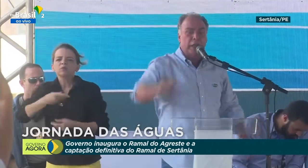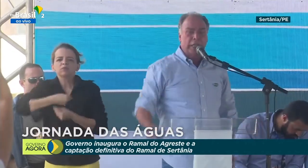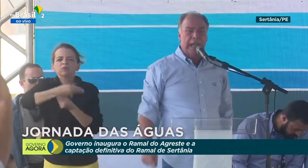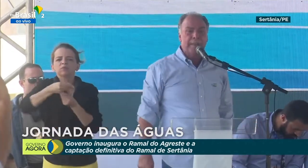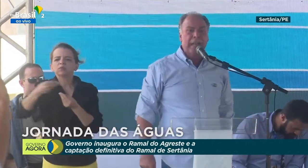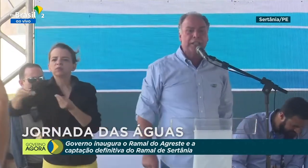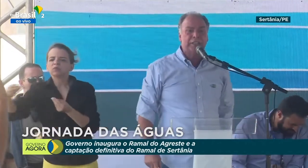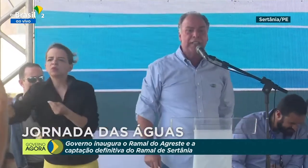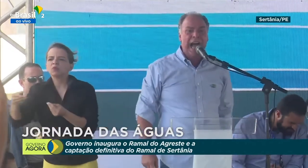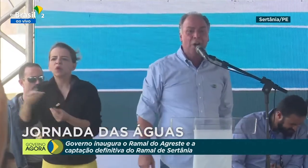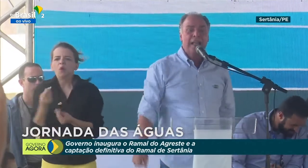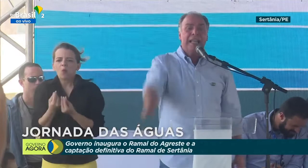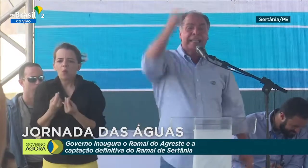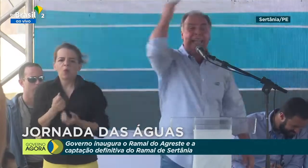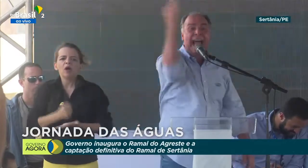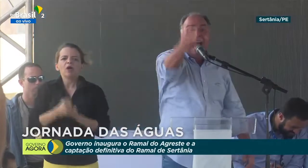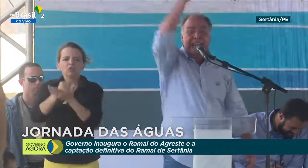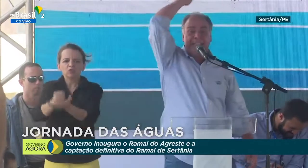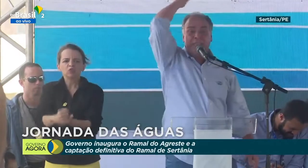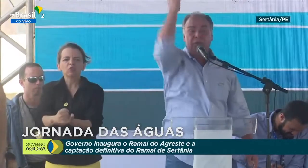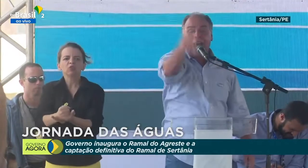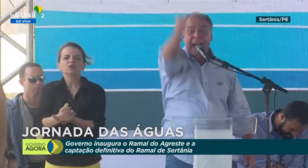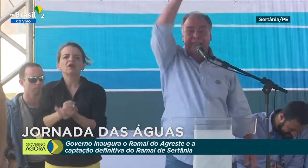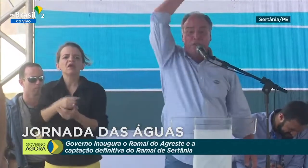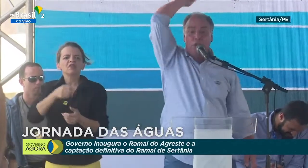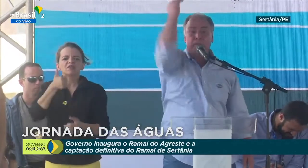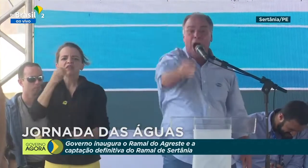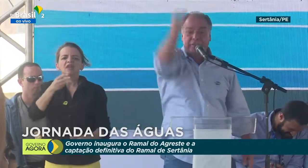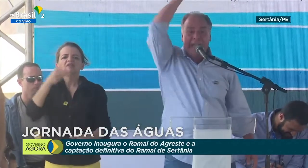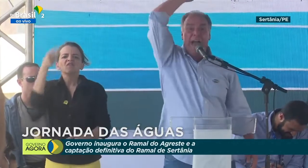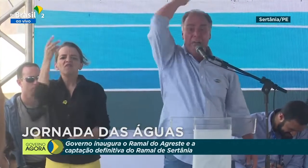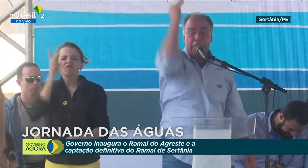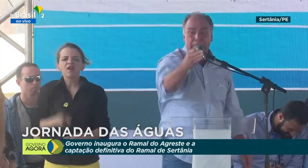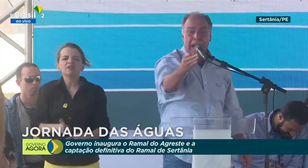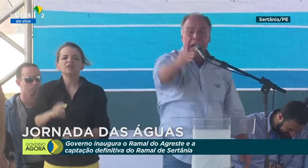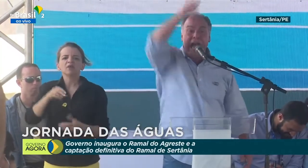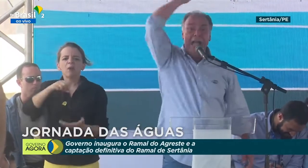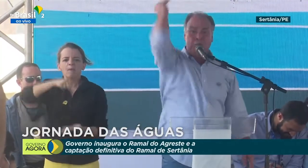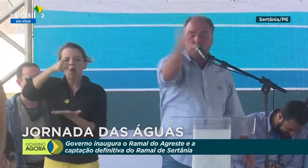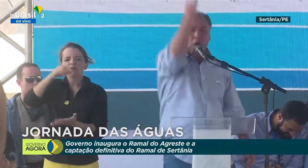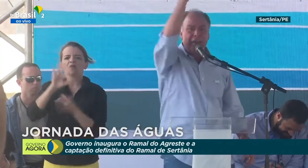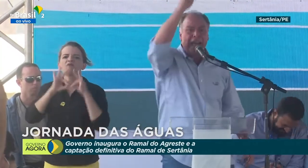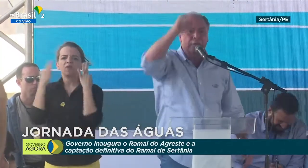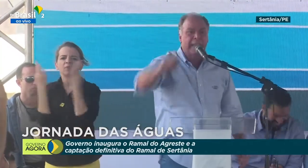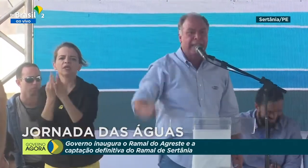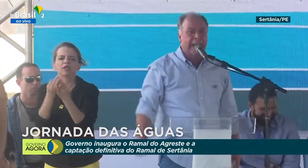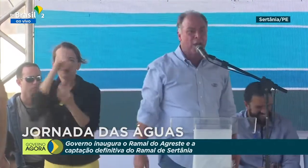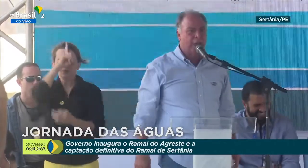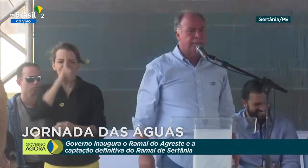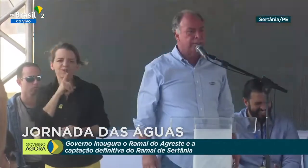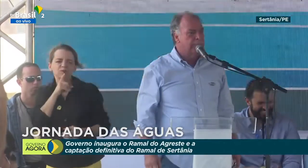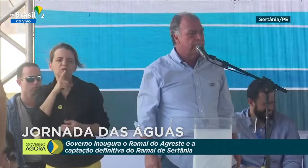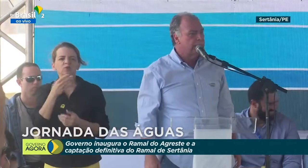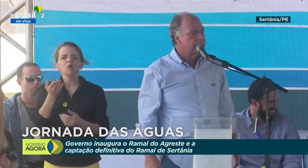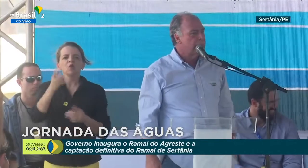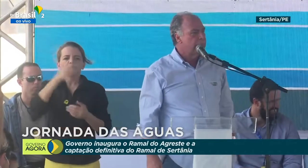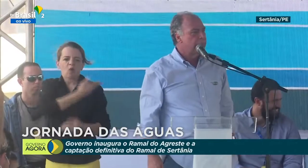auxílio emergencial 13 vezes o Bolsa Família dos governos